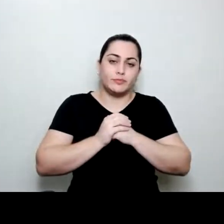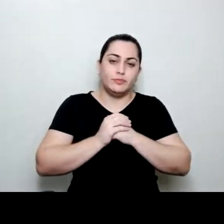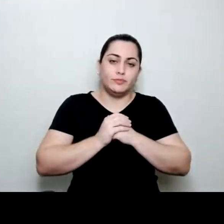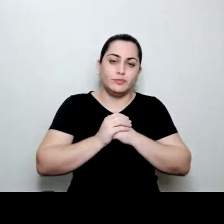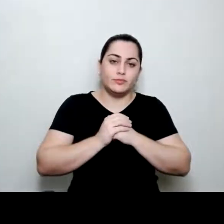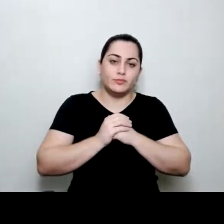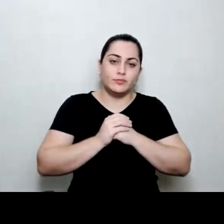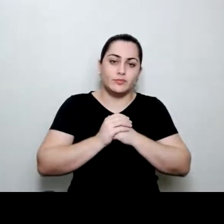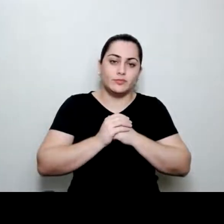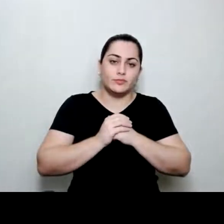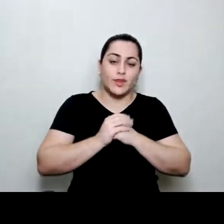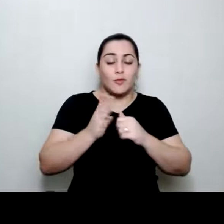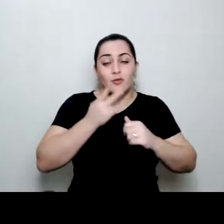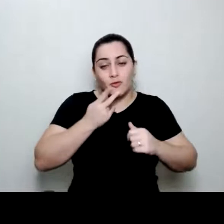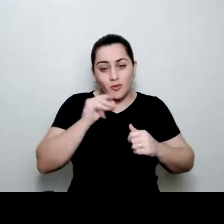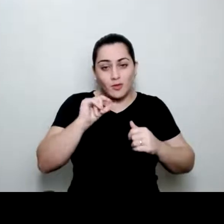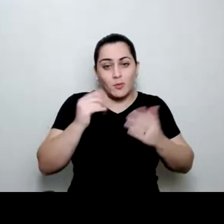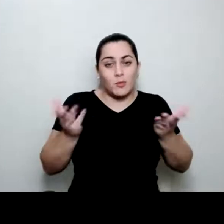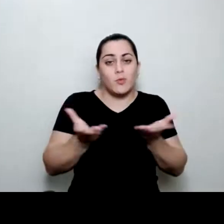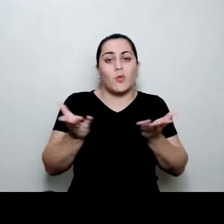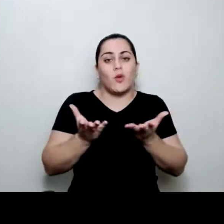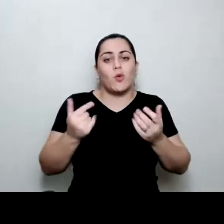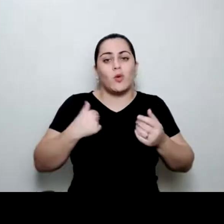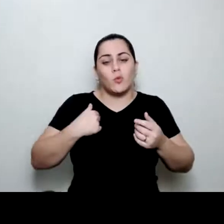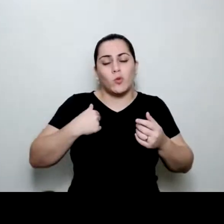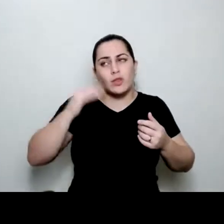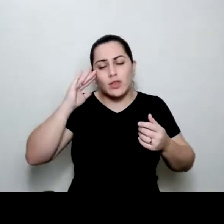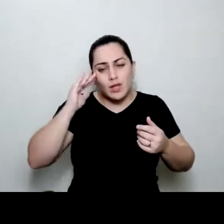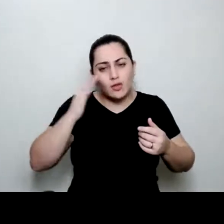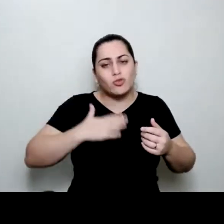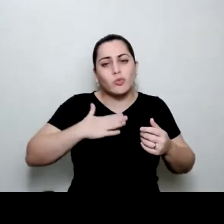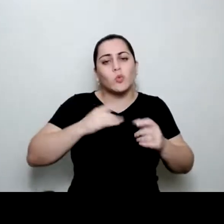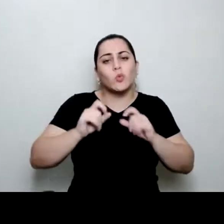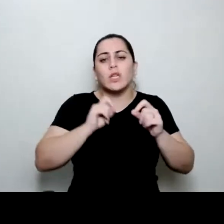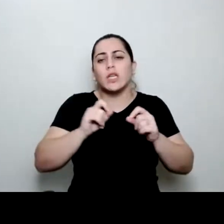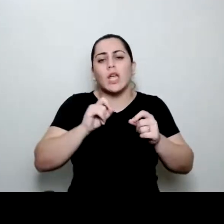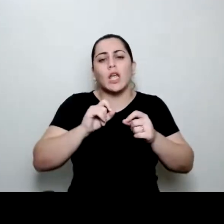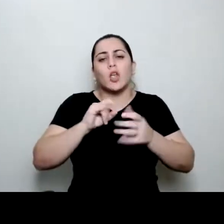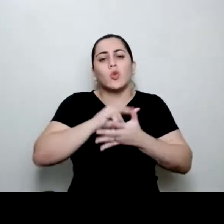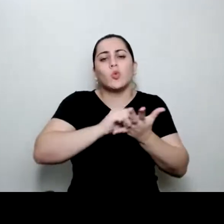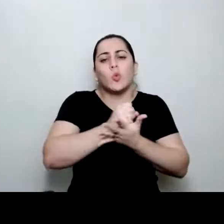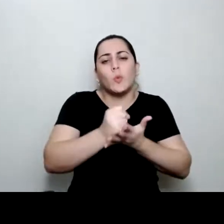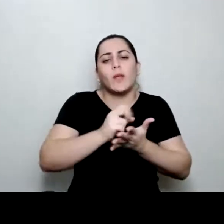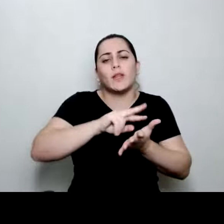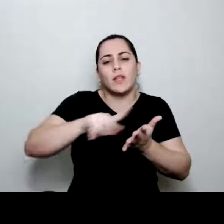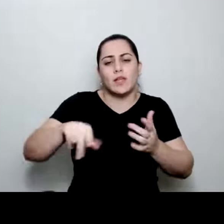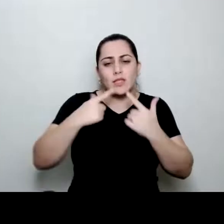deixa eu falar um pouco sobre o que eu entendo por documentação linguística. O